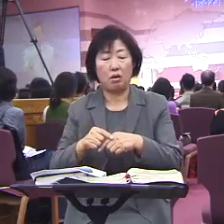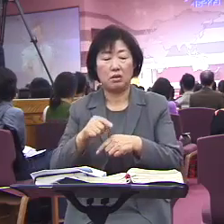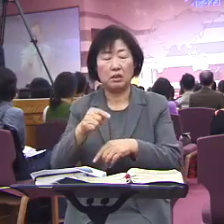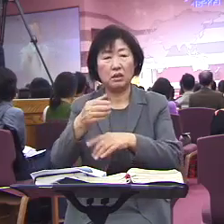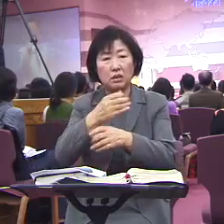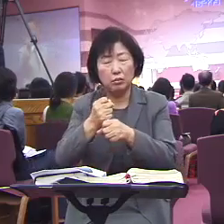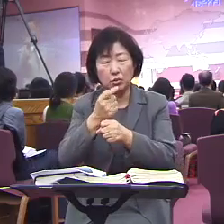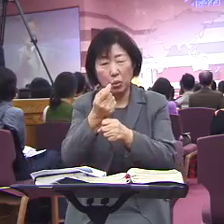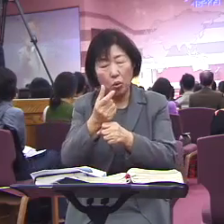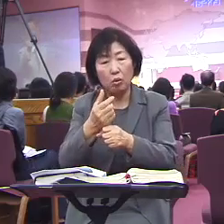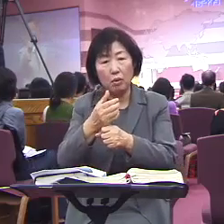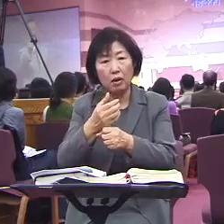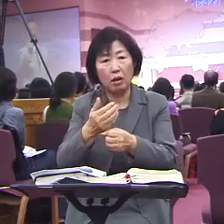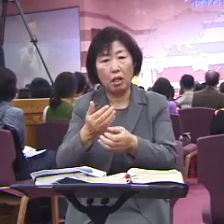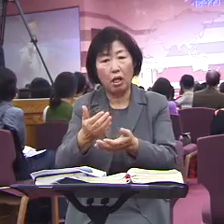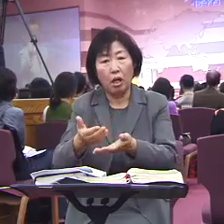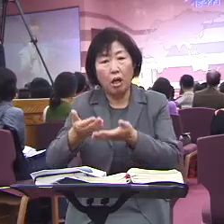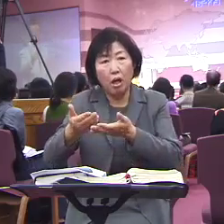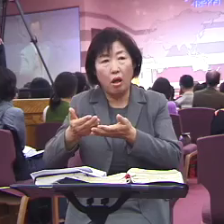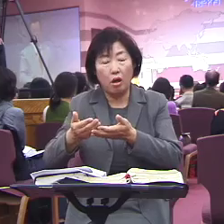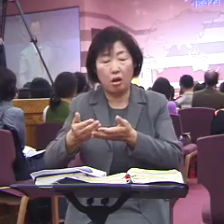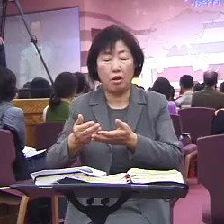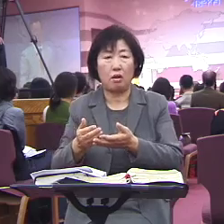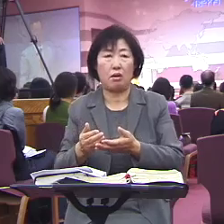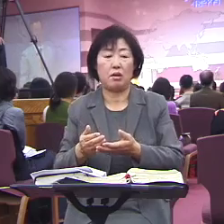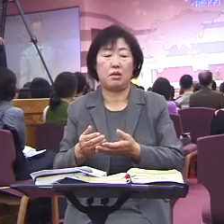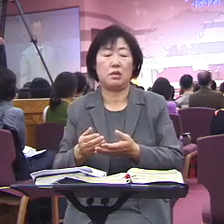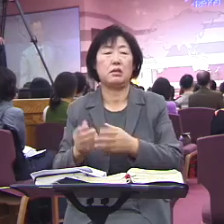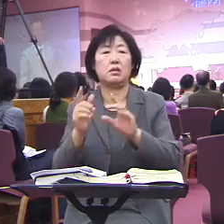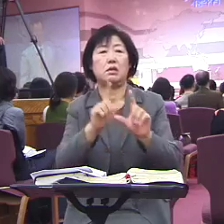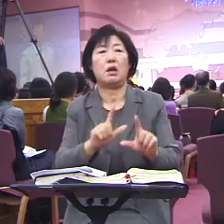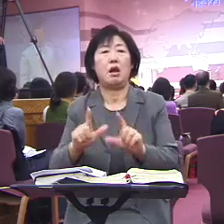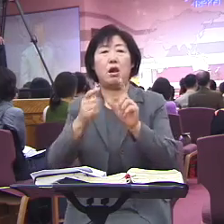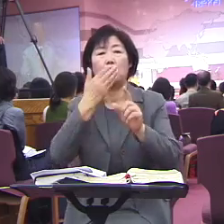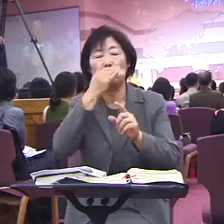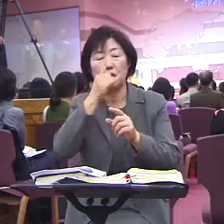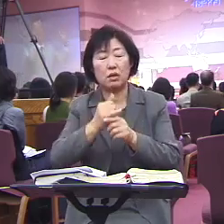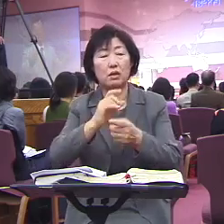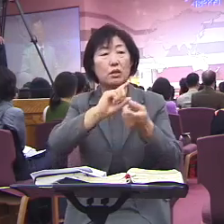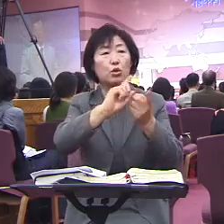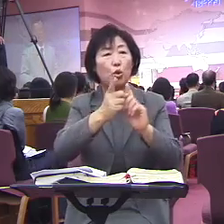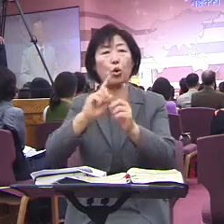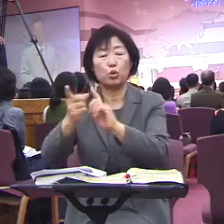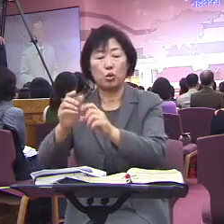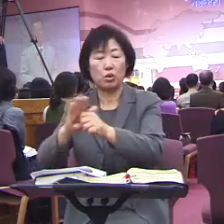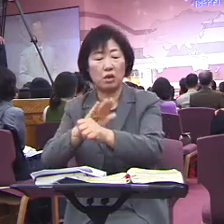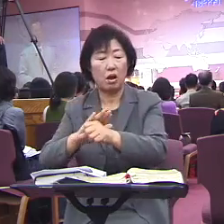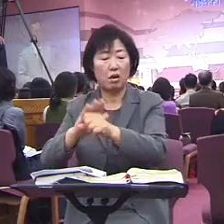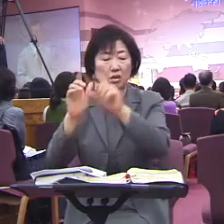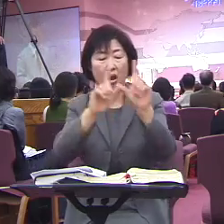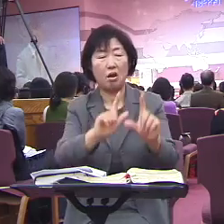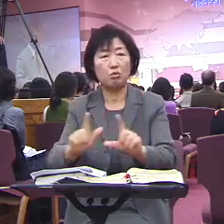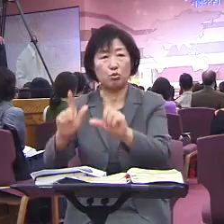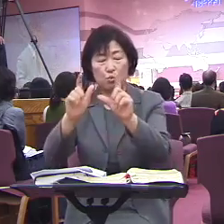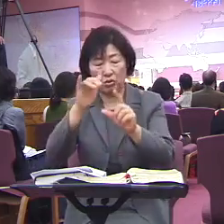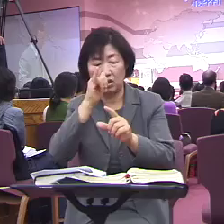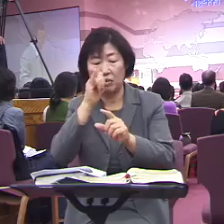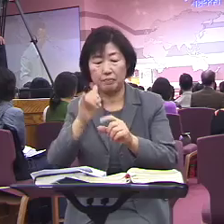짐을 조금만 풀어줘야 우리가 살 수 있지 않습니다. 서로 살 수 있지 않습니다.